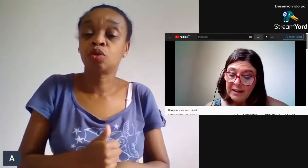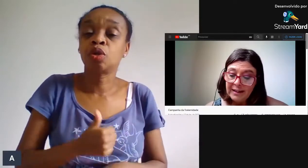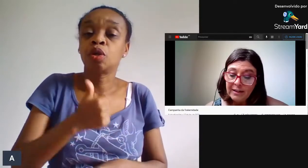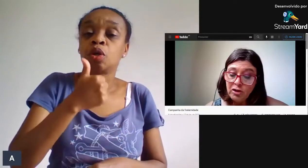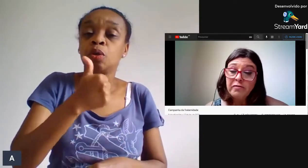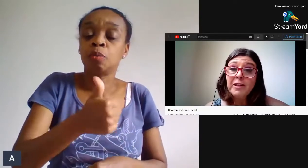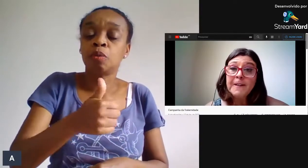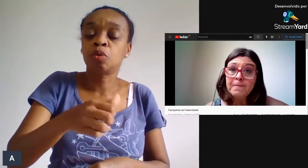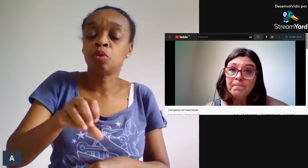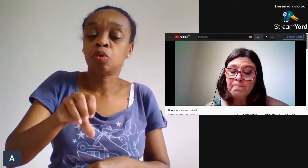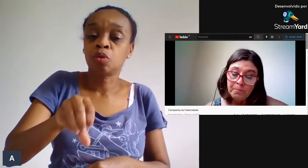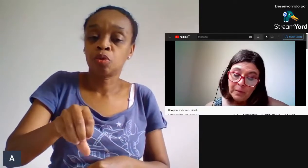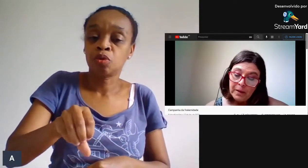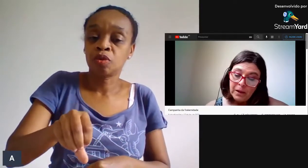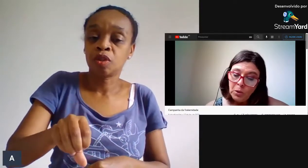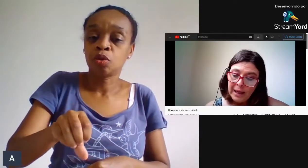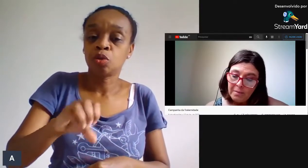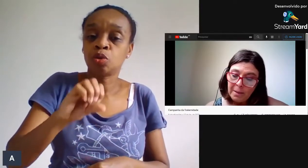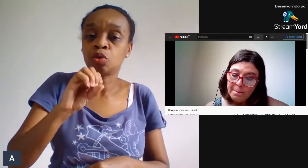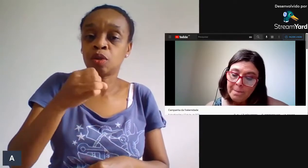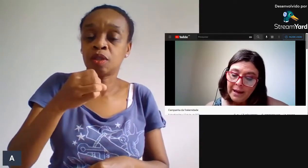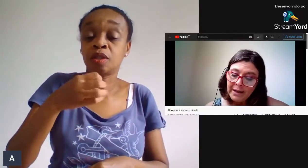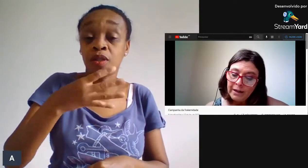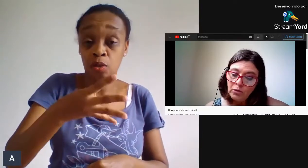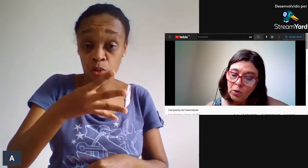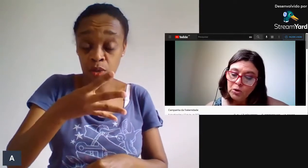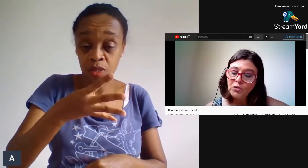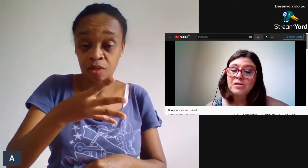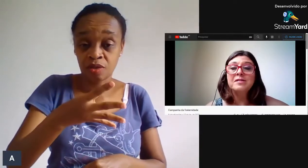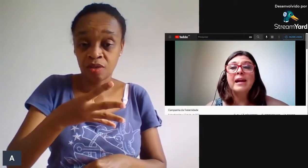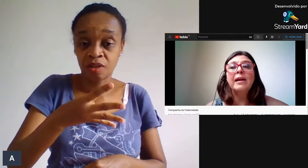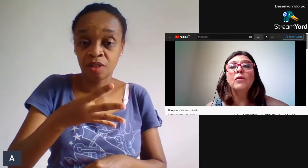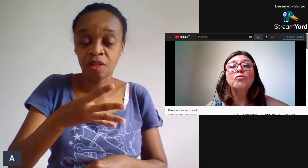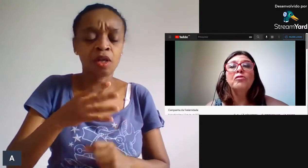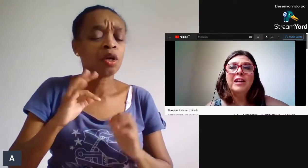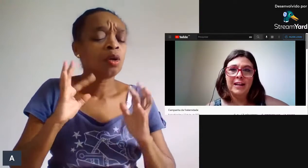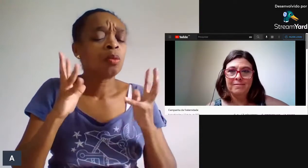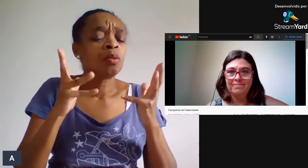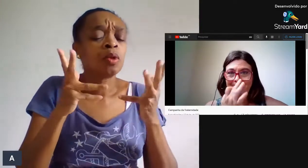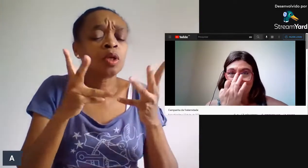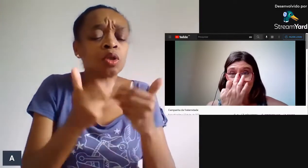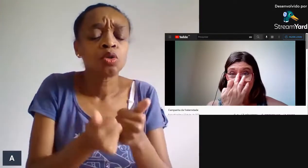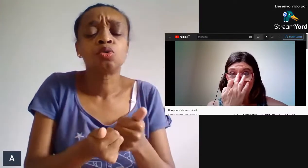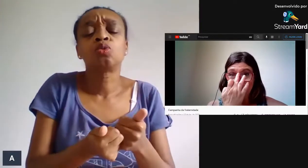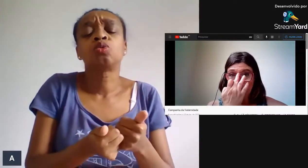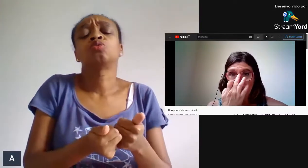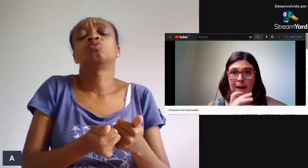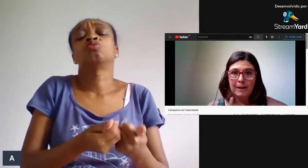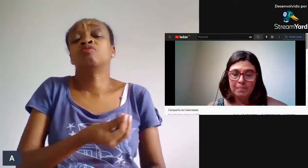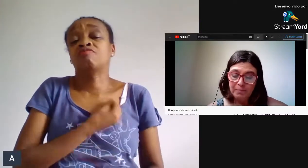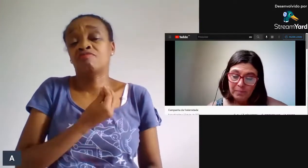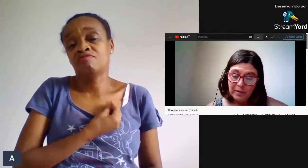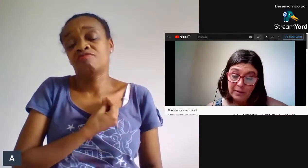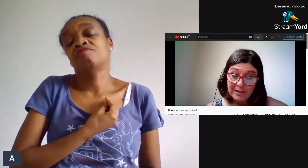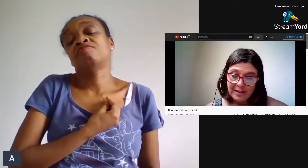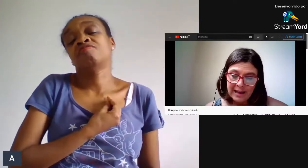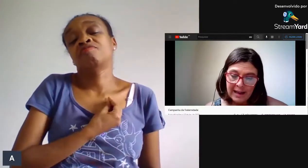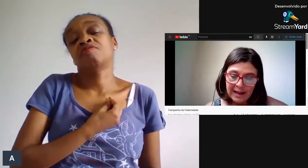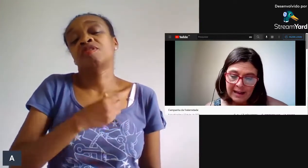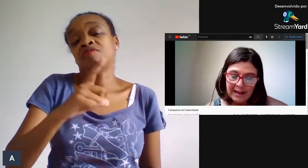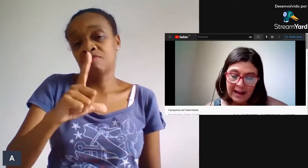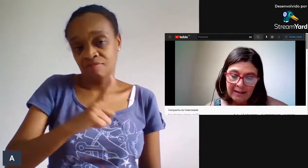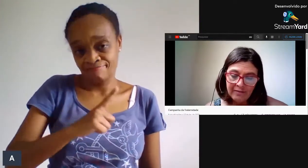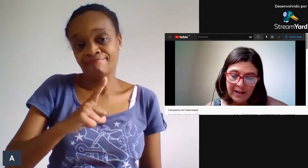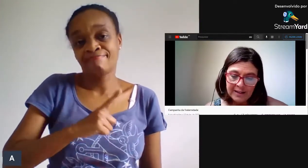tema fraternidade e vida e o lema: para que todos tenham vida, tá? Então